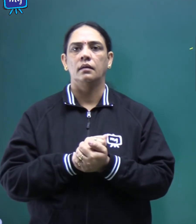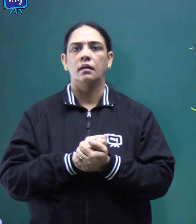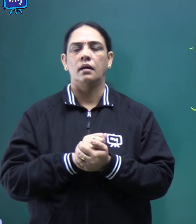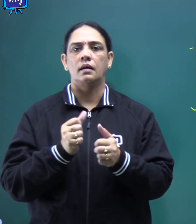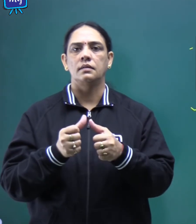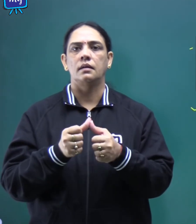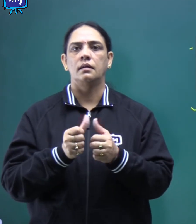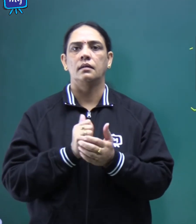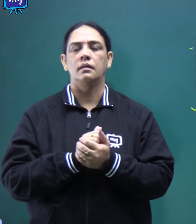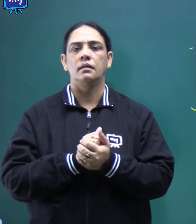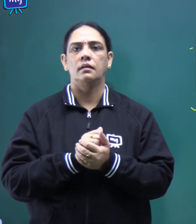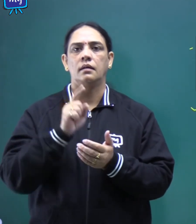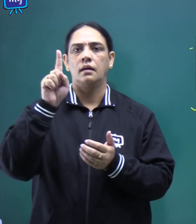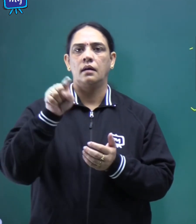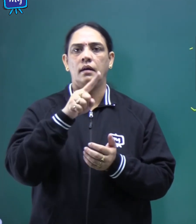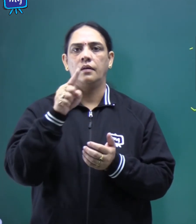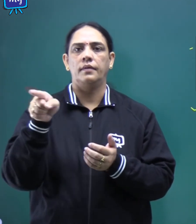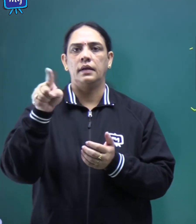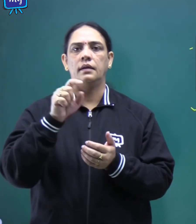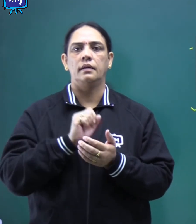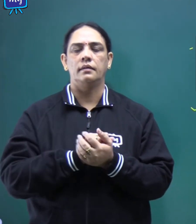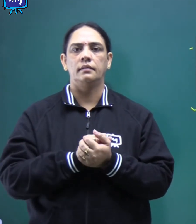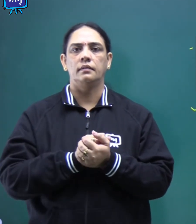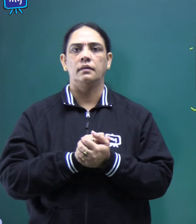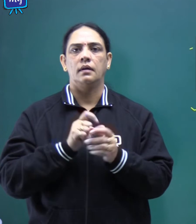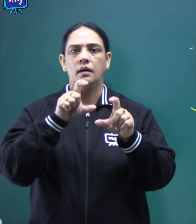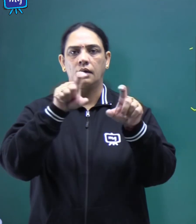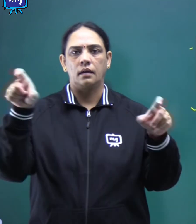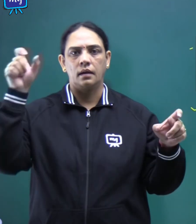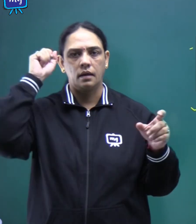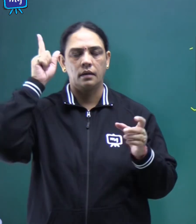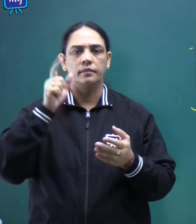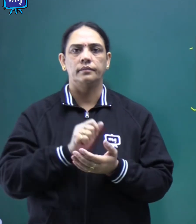उत्तर अनंत। समझ आ गया।